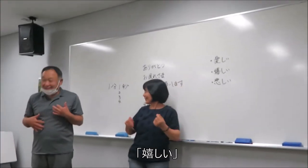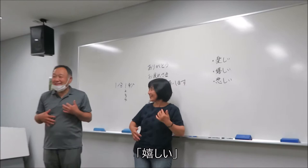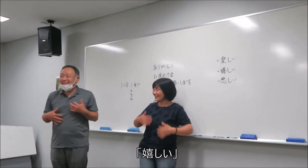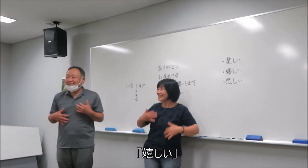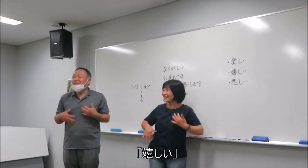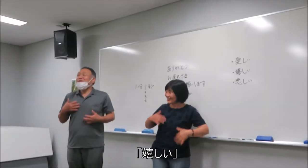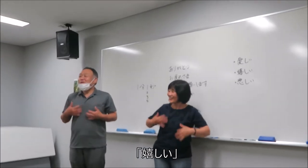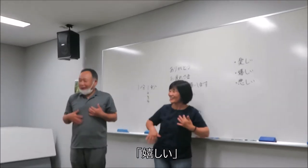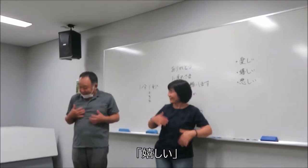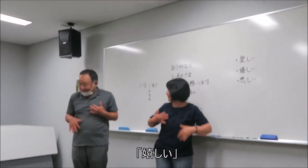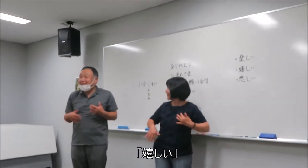嬉しい。